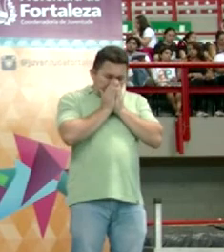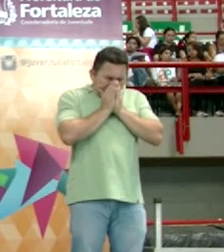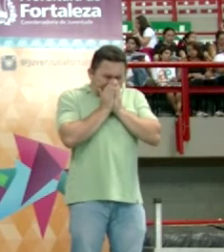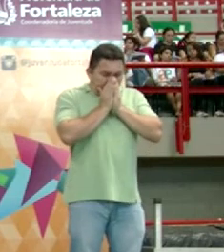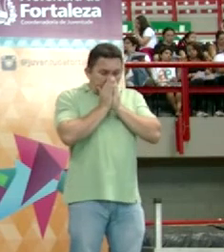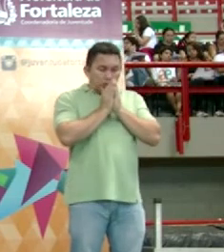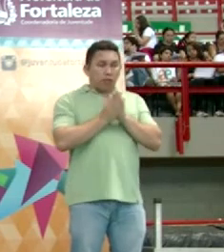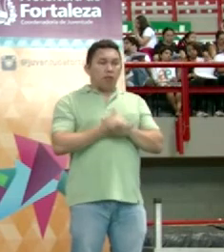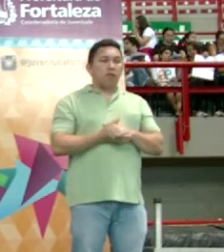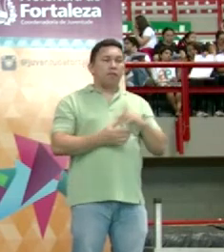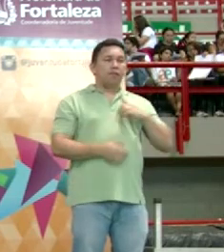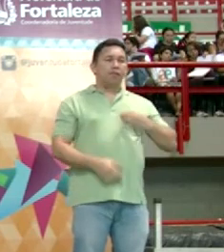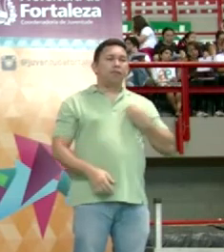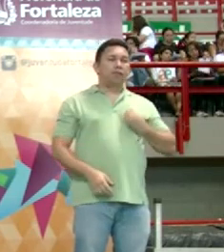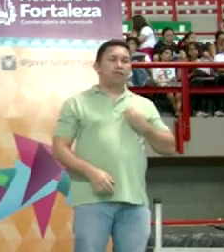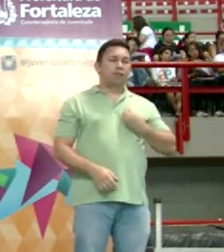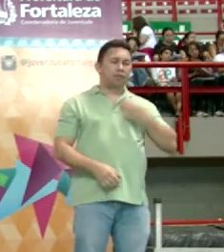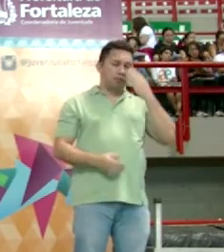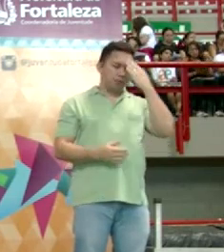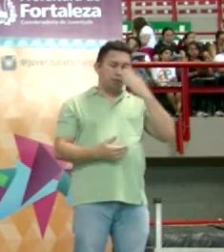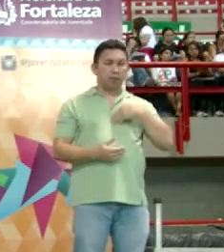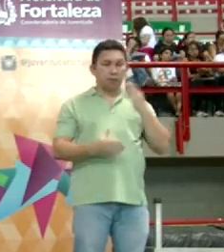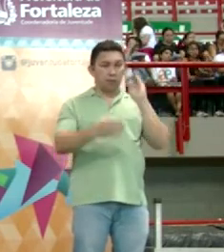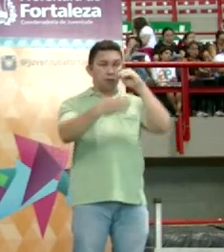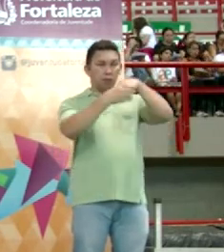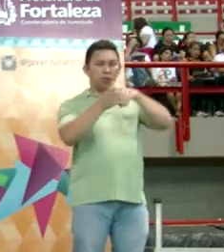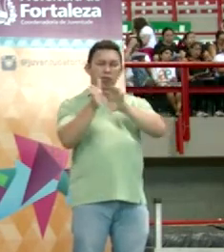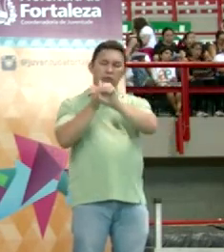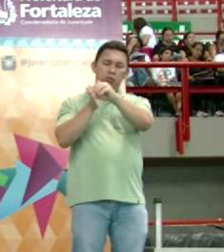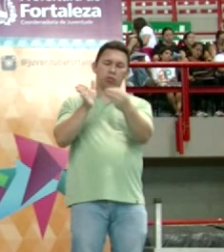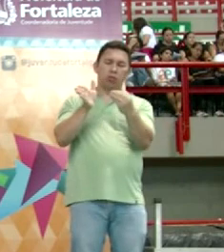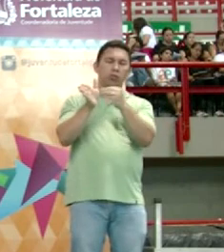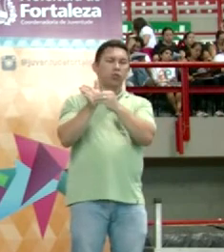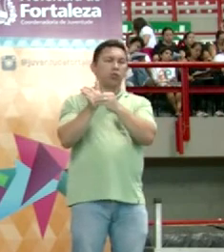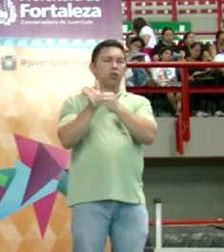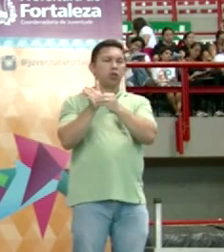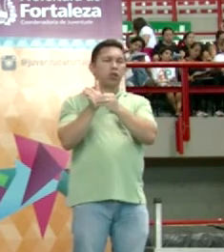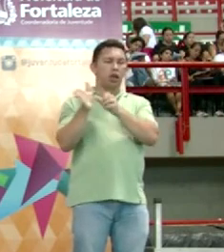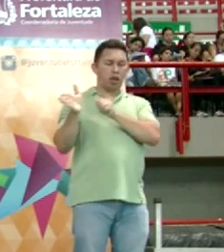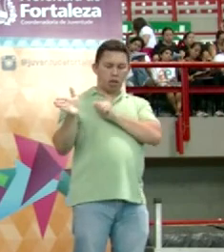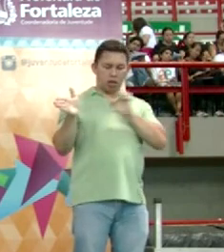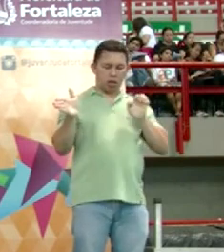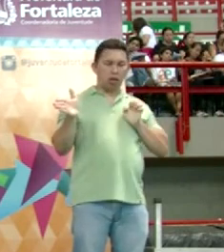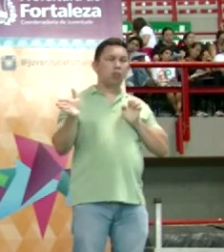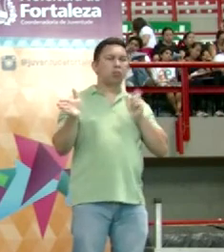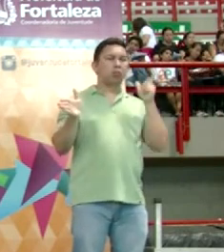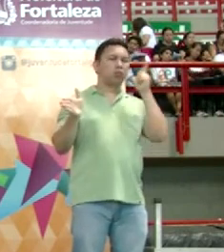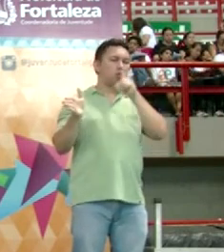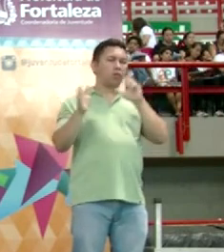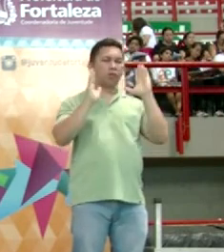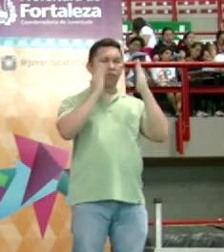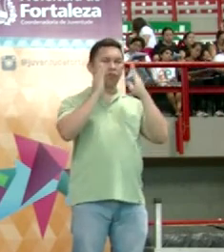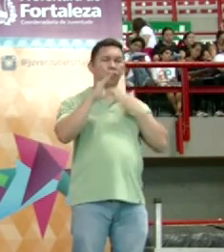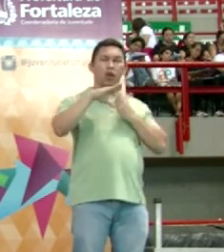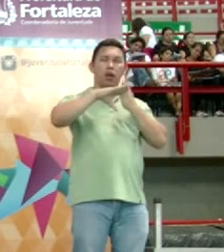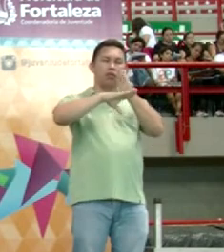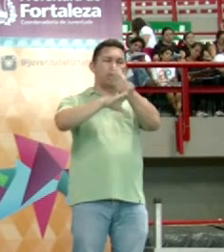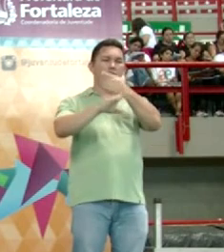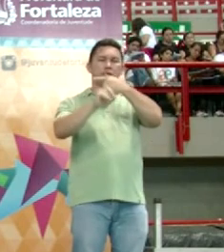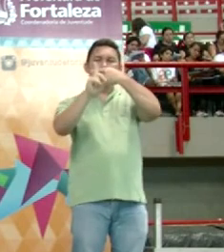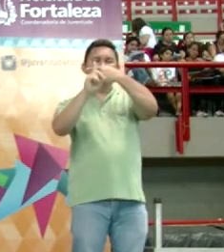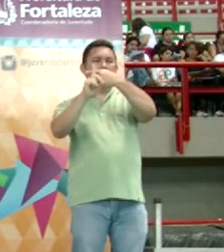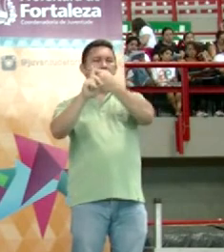Fortaleza Academia Enem, acho que é assim. Mas bote lá Academia Enem no Google que você vai ser direcionado para lá. E aí você pede para ser